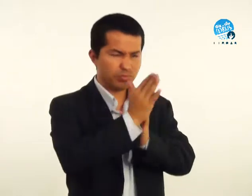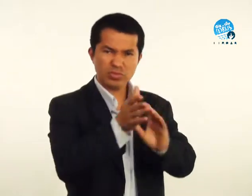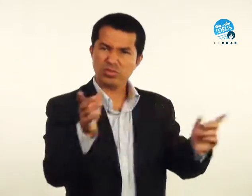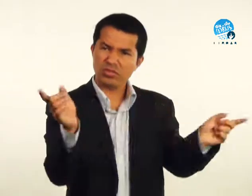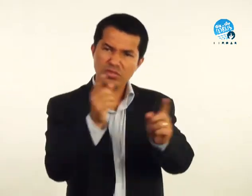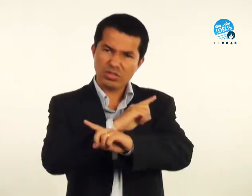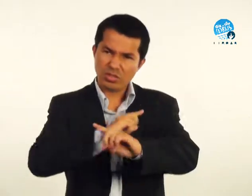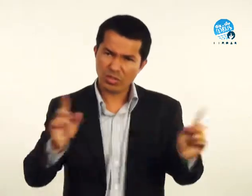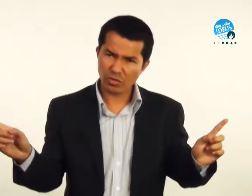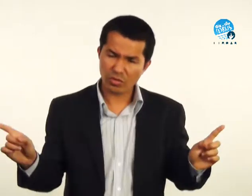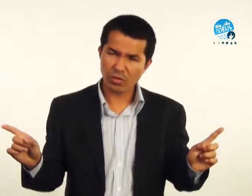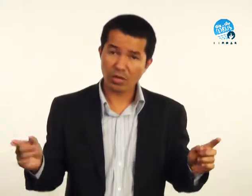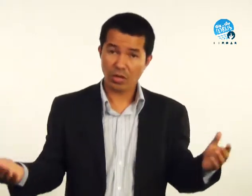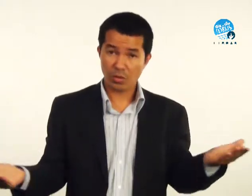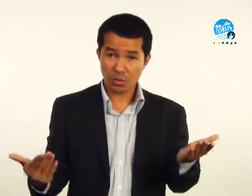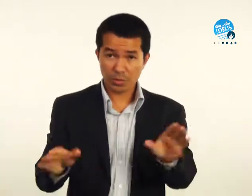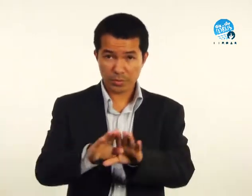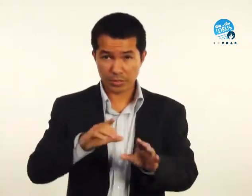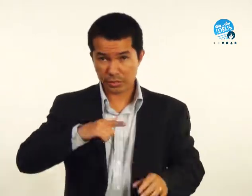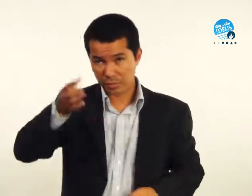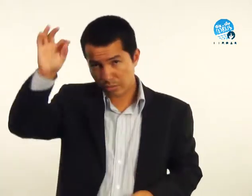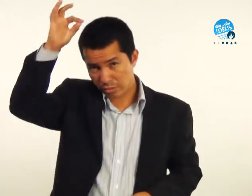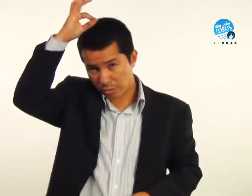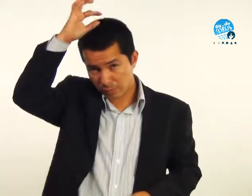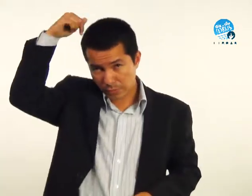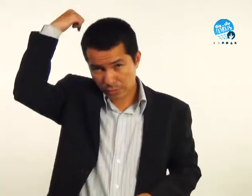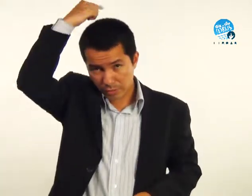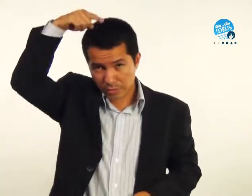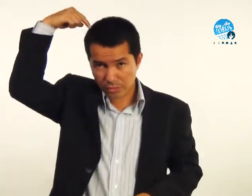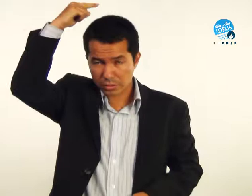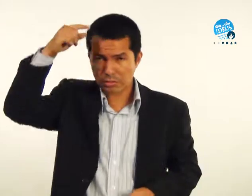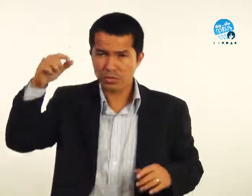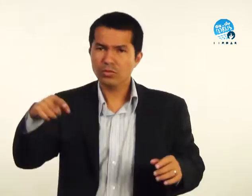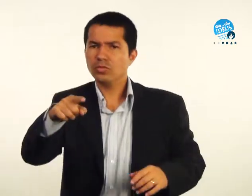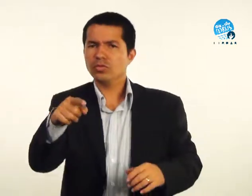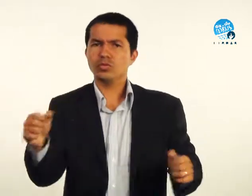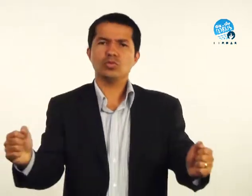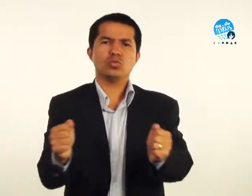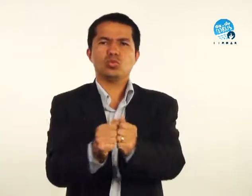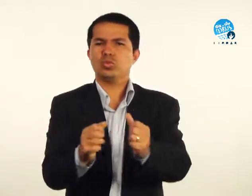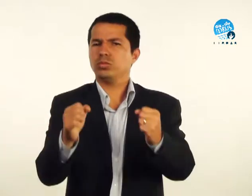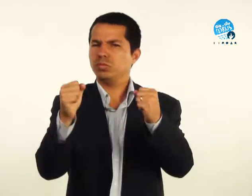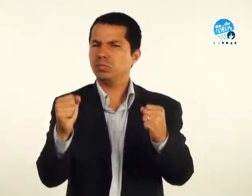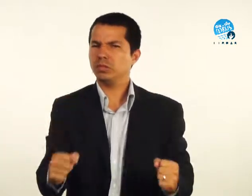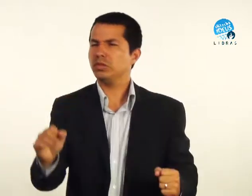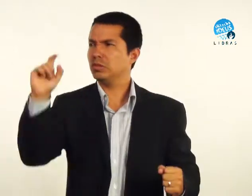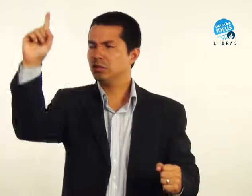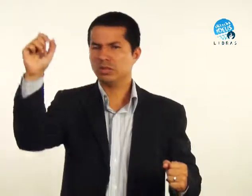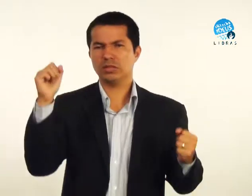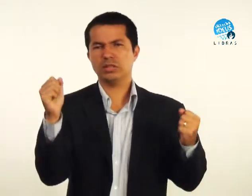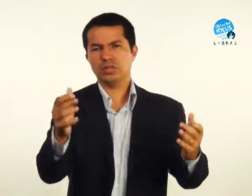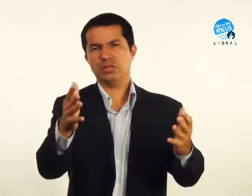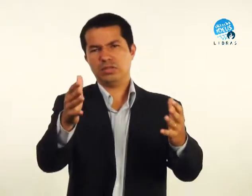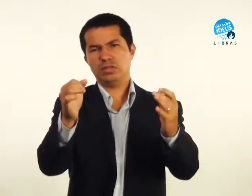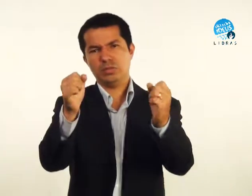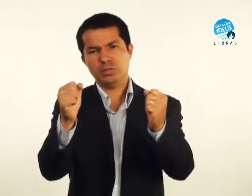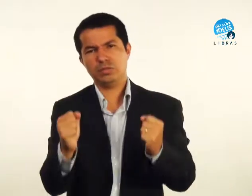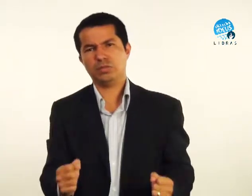não saiam daqui, tá certo? Até que venha sobre vocês o Espírito Santo, e vocês vão